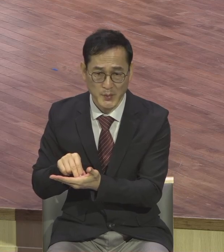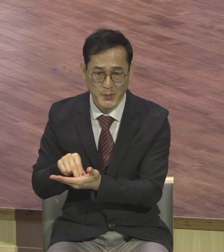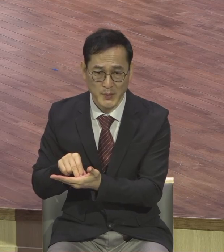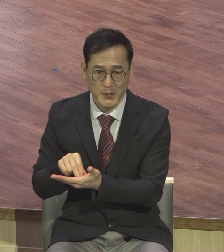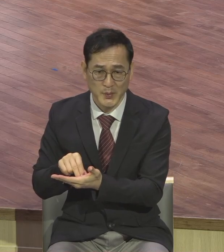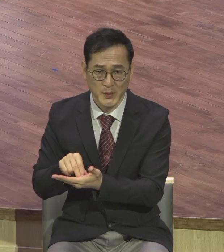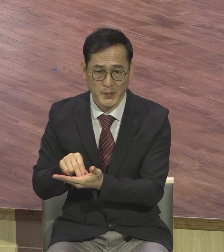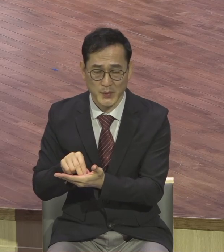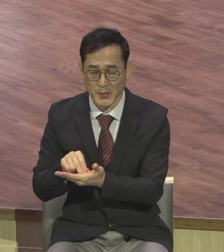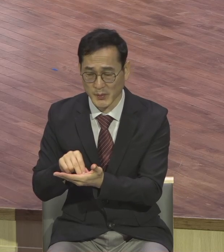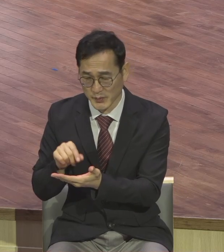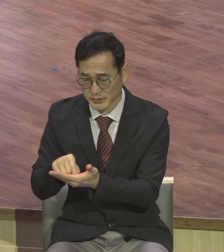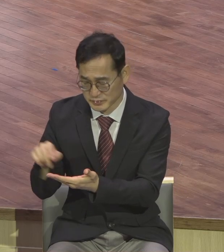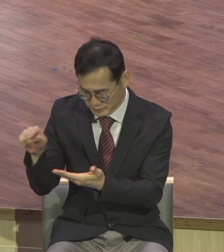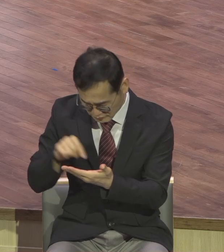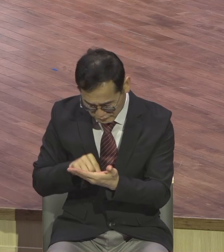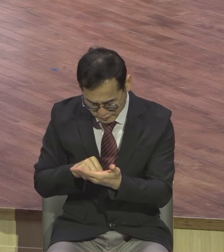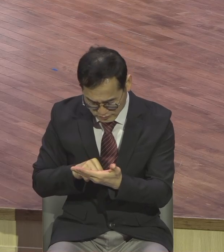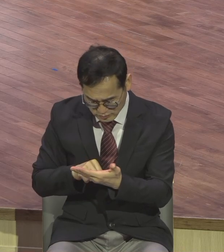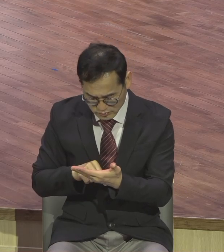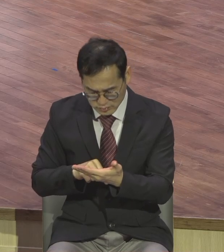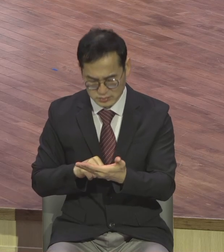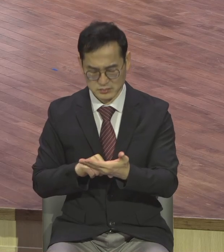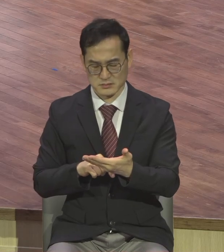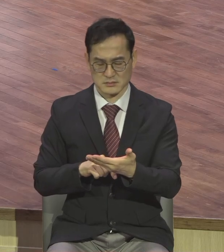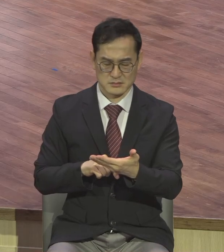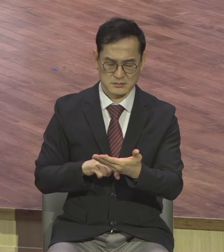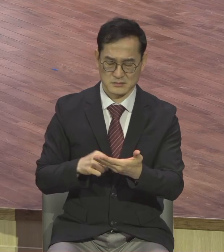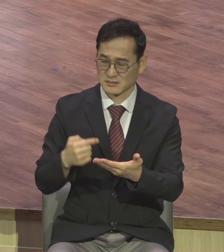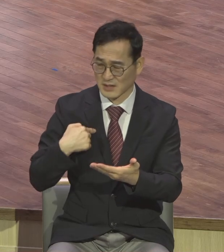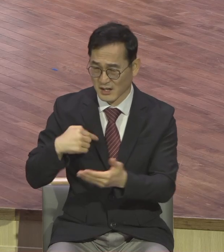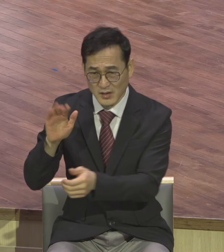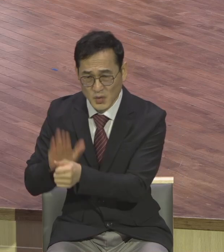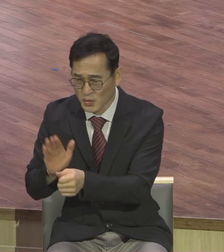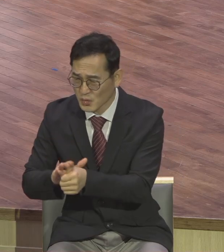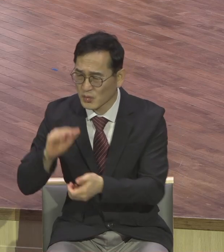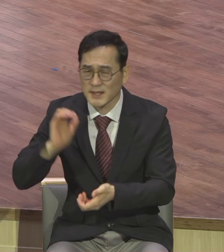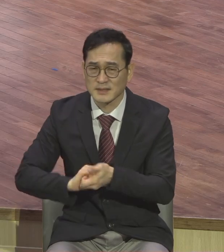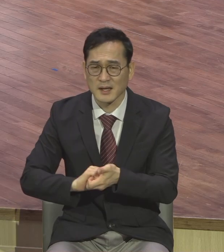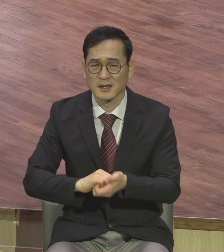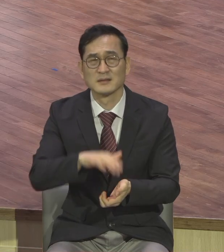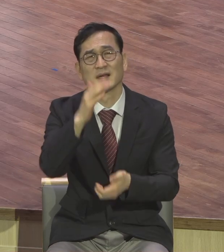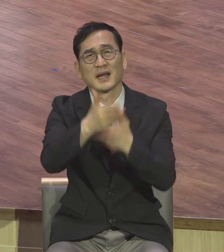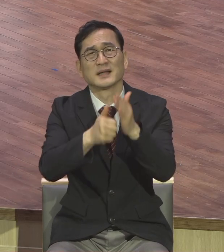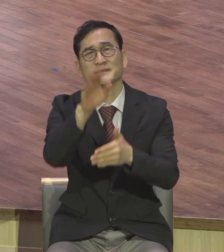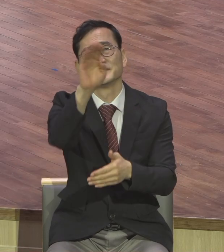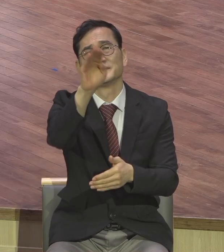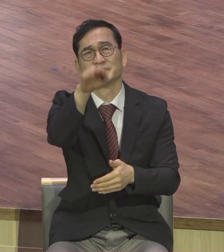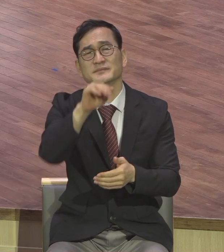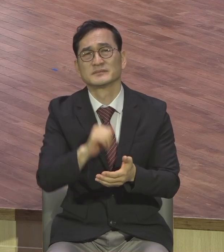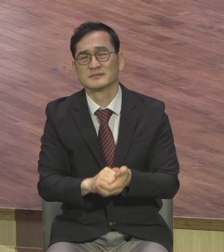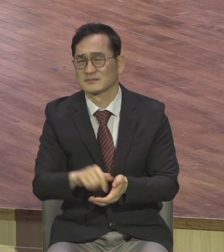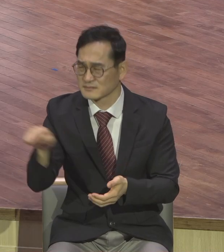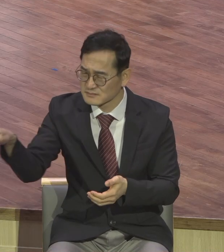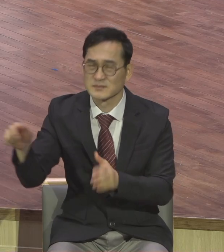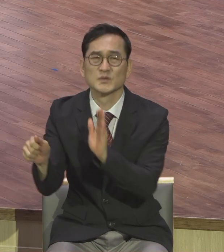그건 하나님 알아서 하실 일이고 내가 할 건 중보 기도를 할 수밖에 없잖아요. 이런 영상을 보니까